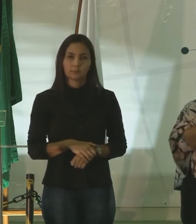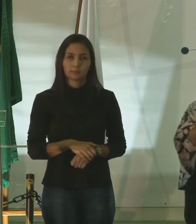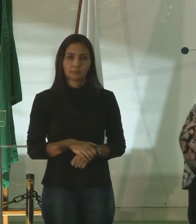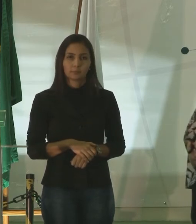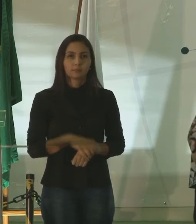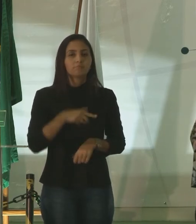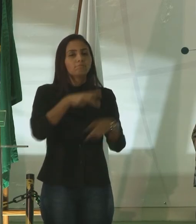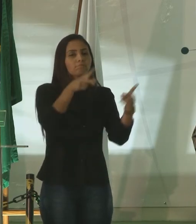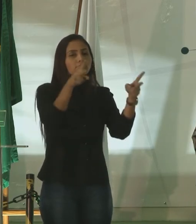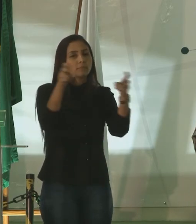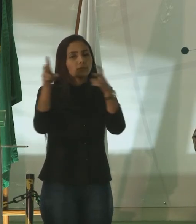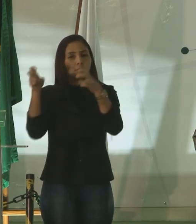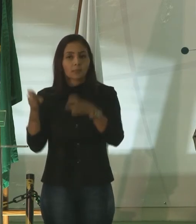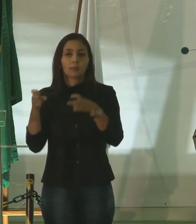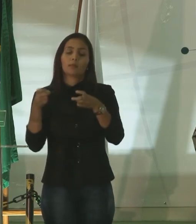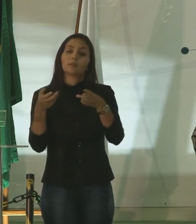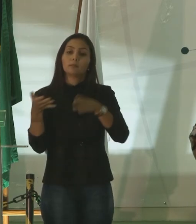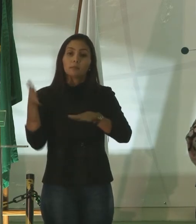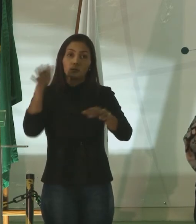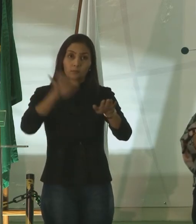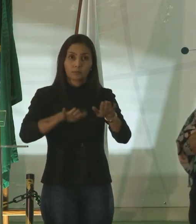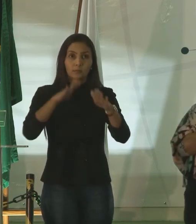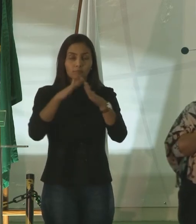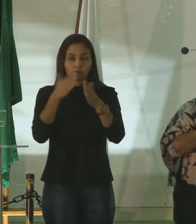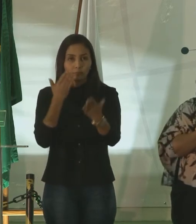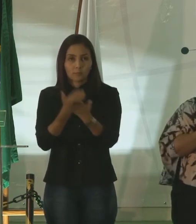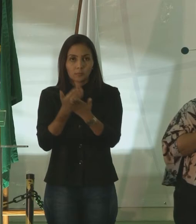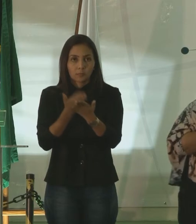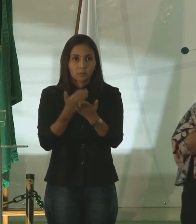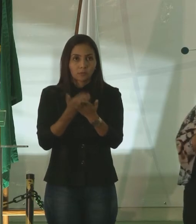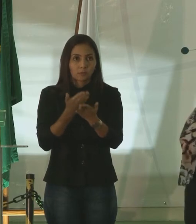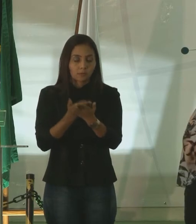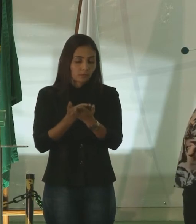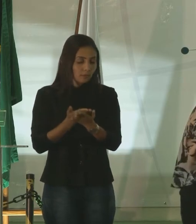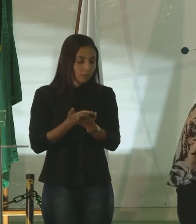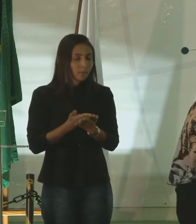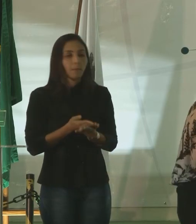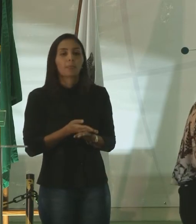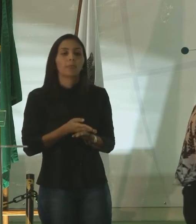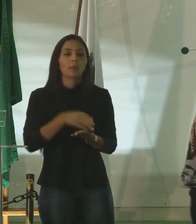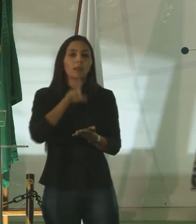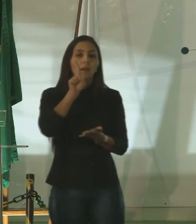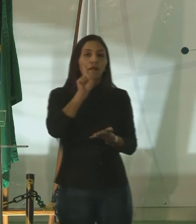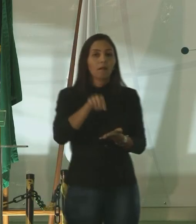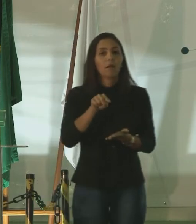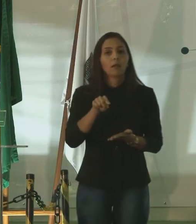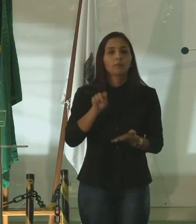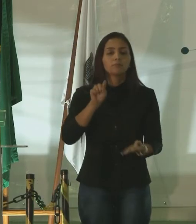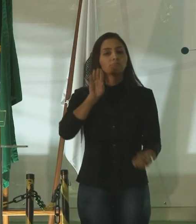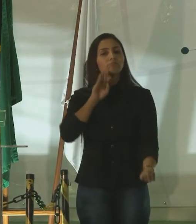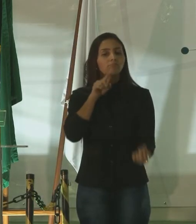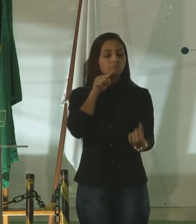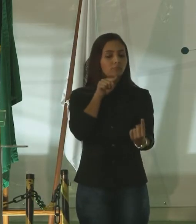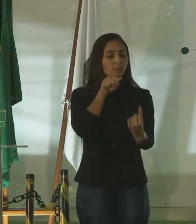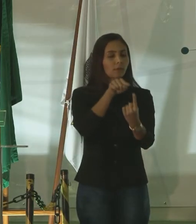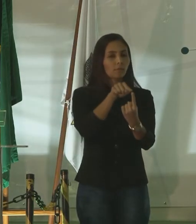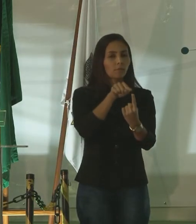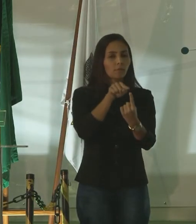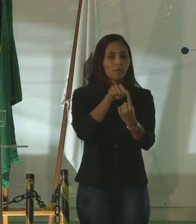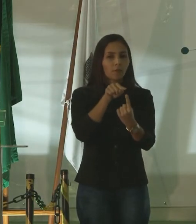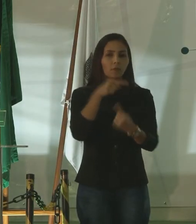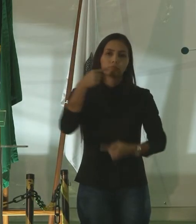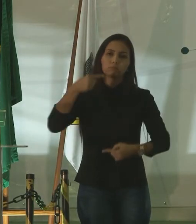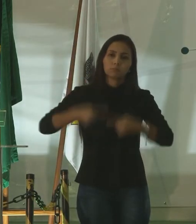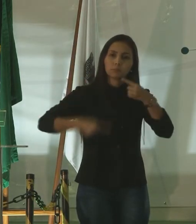tem percebido que a inclusão escolar, muitas das vezes, tem sido foco de discussão em alguns seminários, em